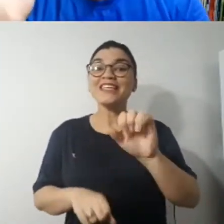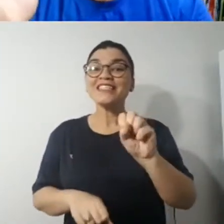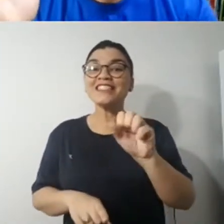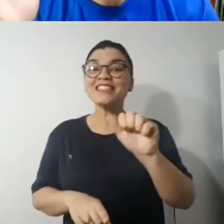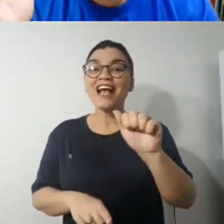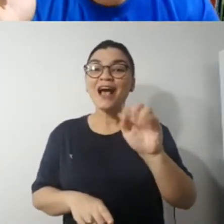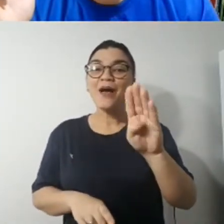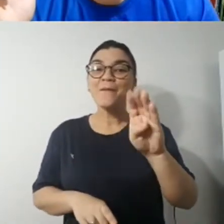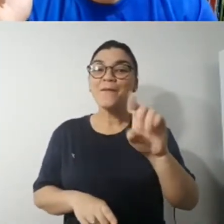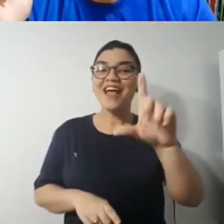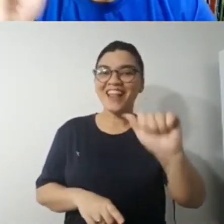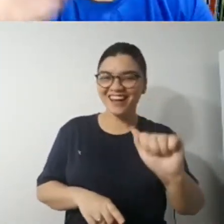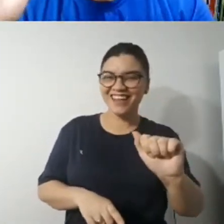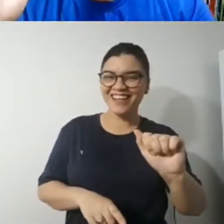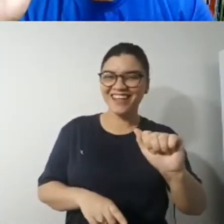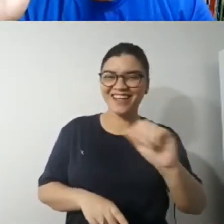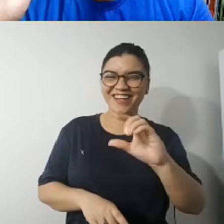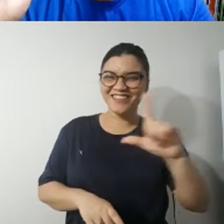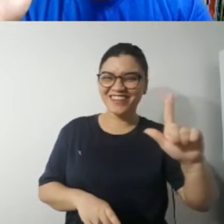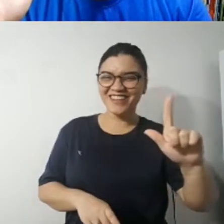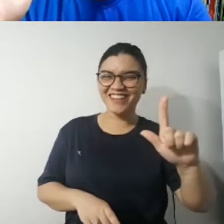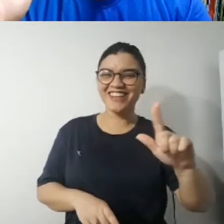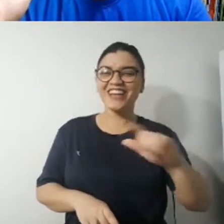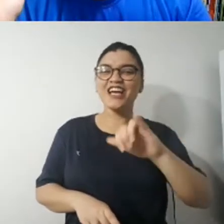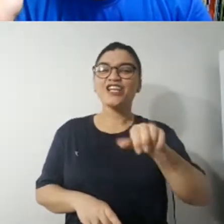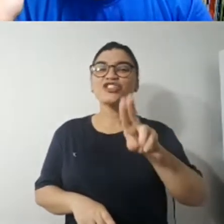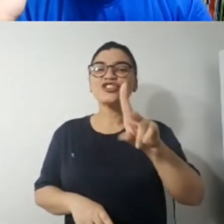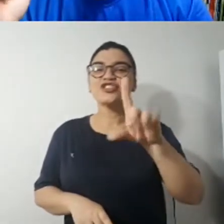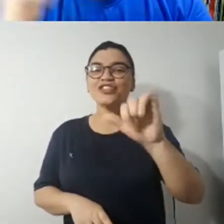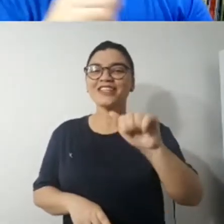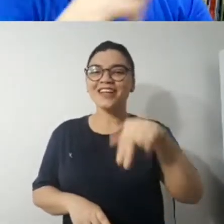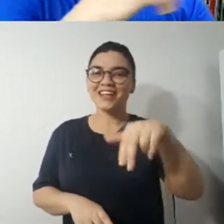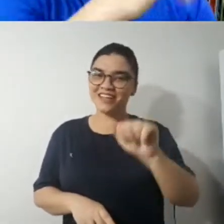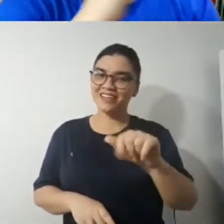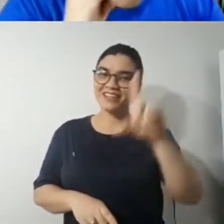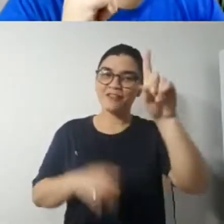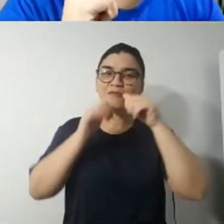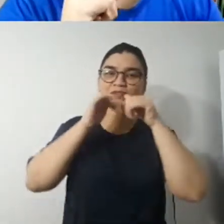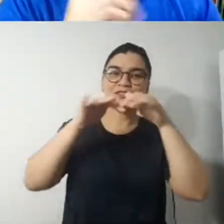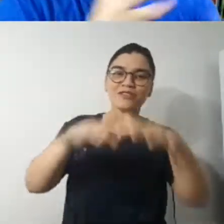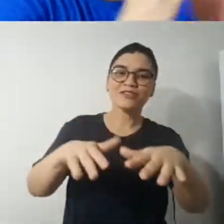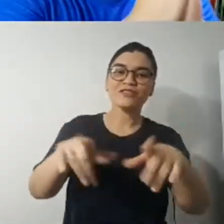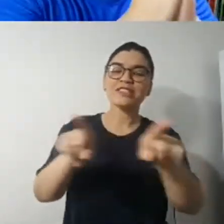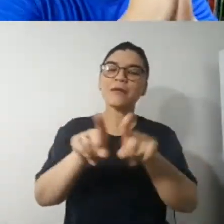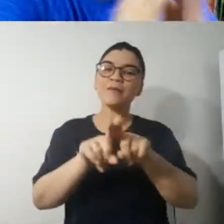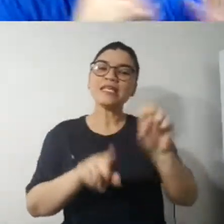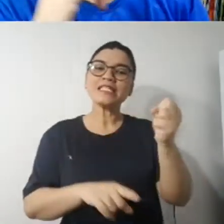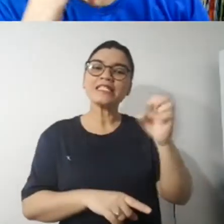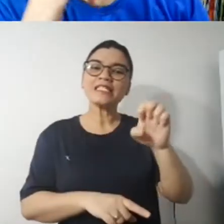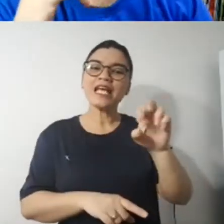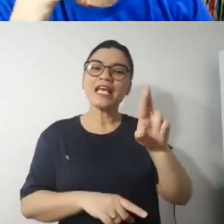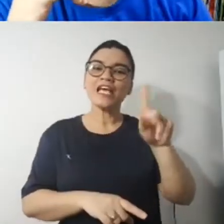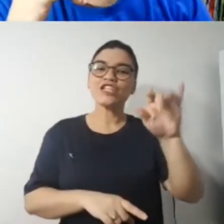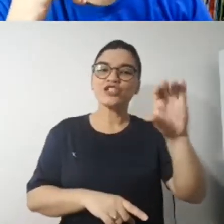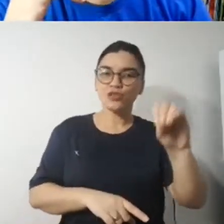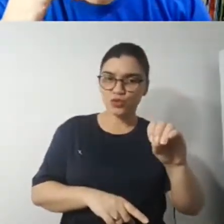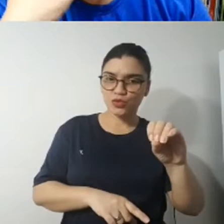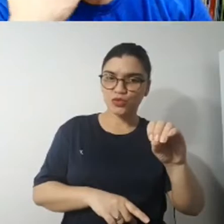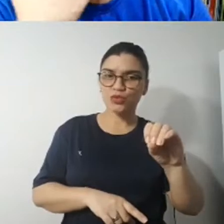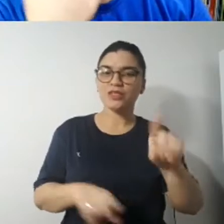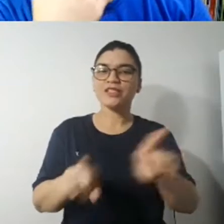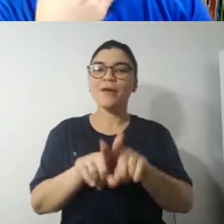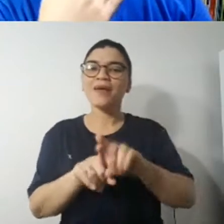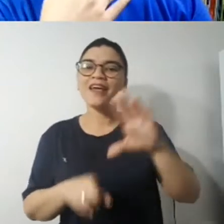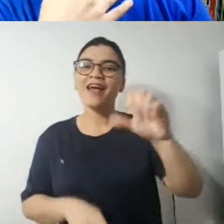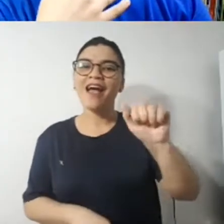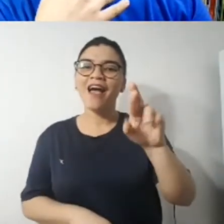né? Juliana, Deus abençoe. Temos aqui Sérgio, Deus abençoe Sérgio. Dona Carmen, essa